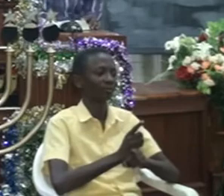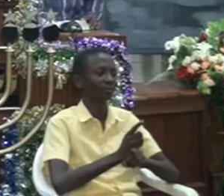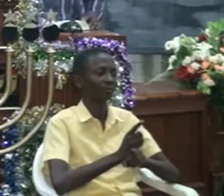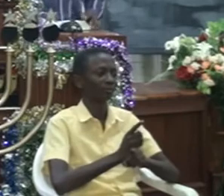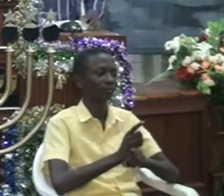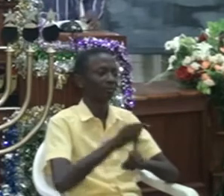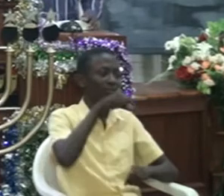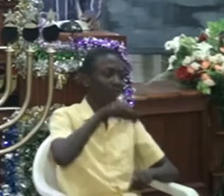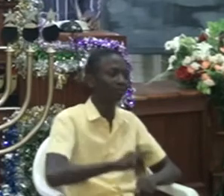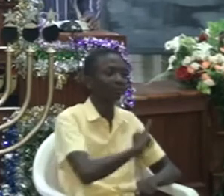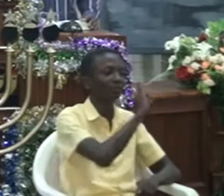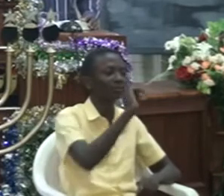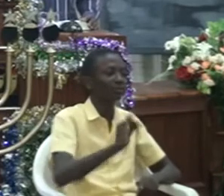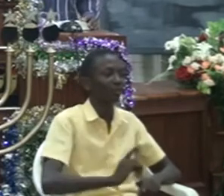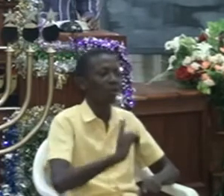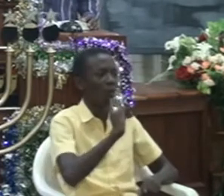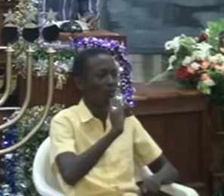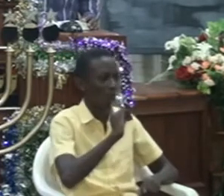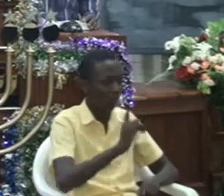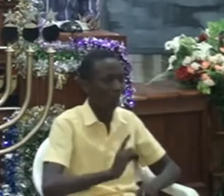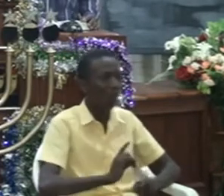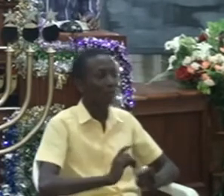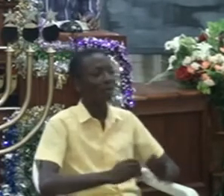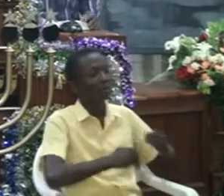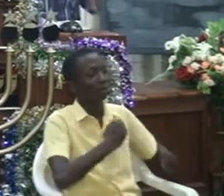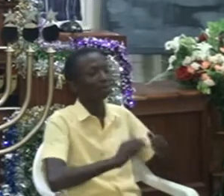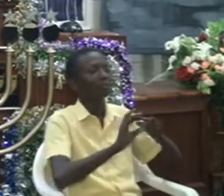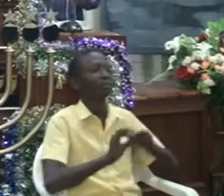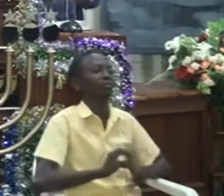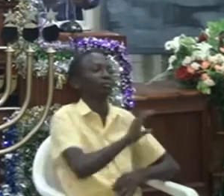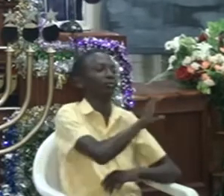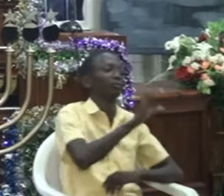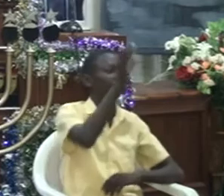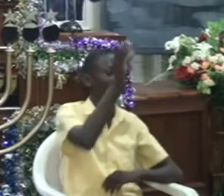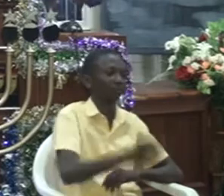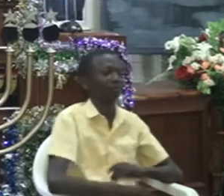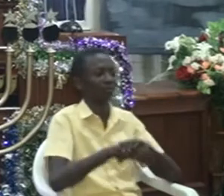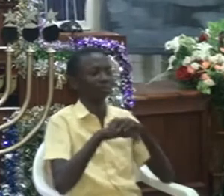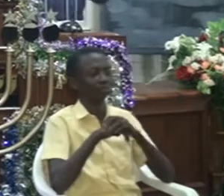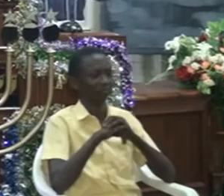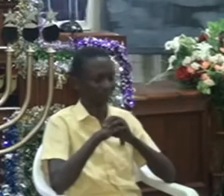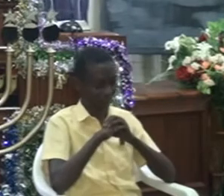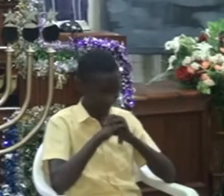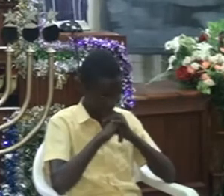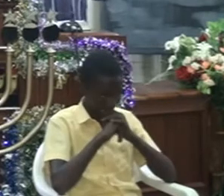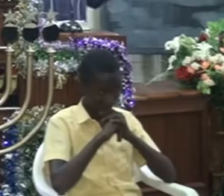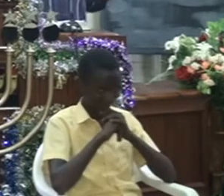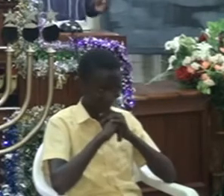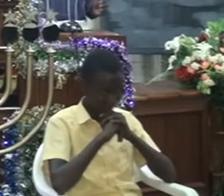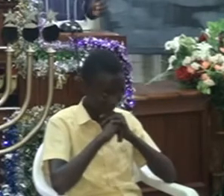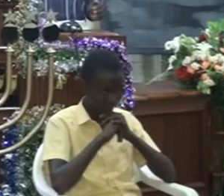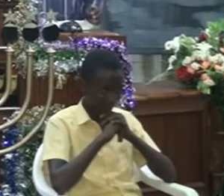uhakika. Je suis au pied de la croix. Uwe na uhakika na kusema mimi niko ku miguu ya msalaba ya Yesu.